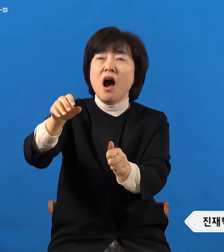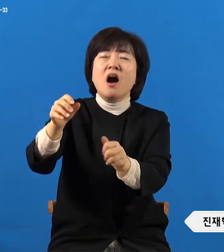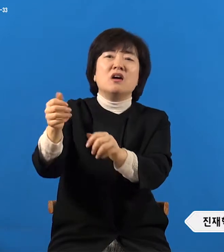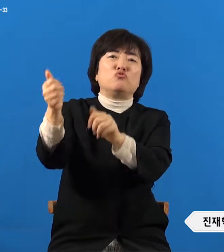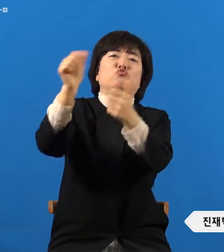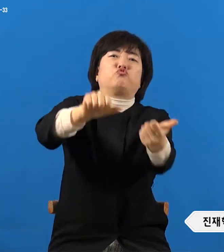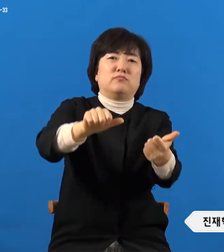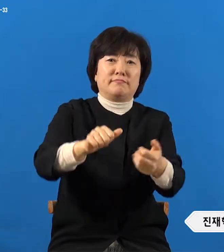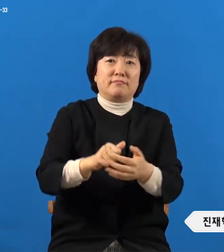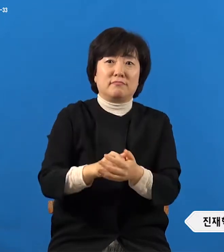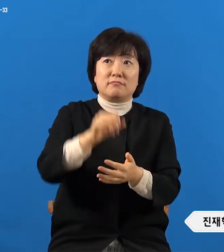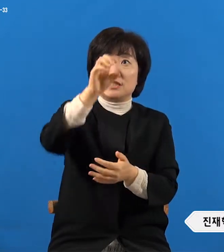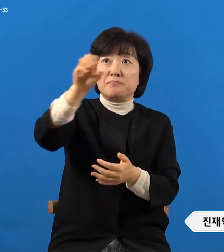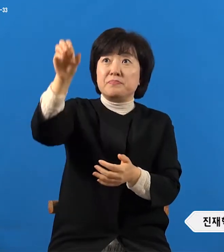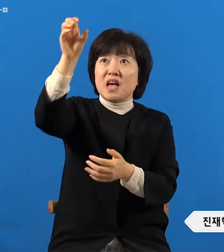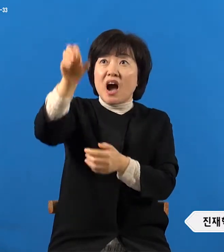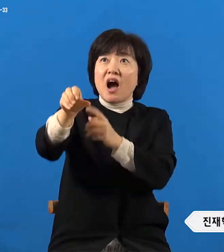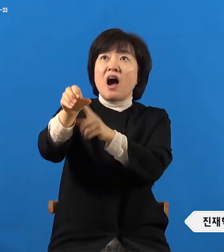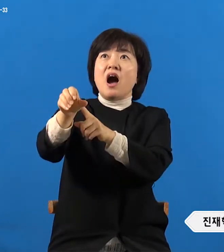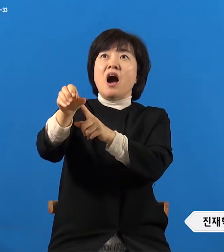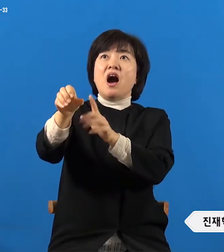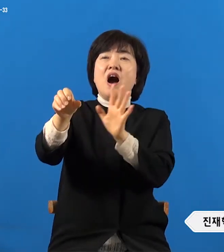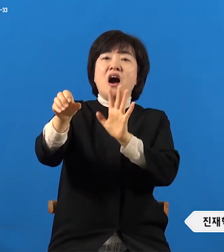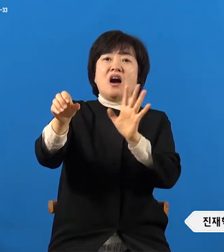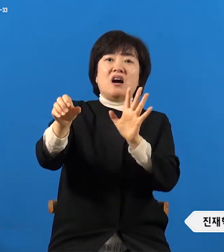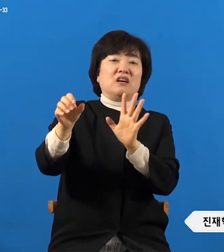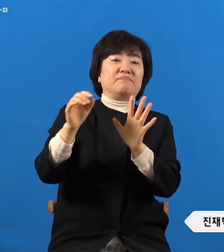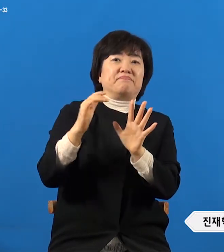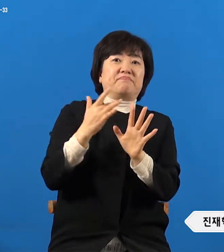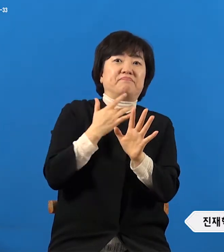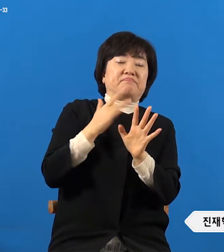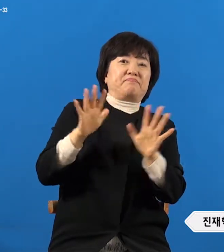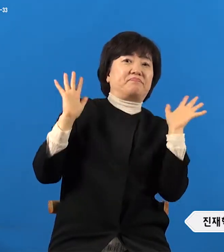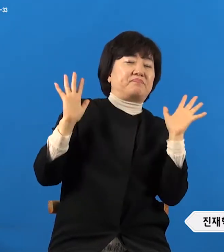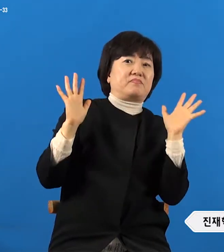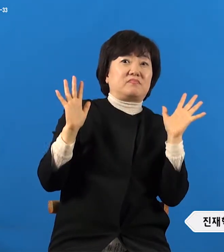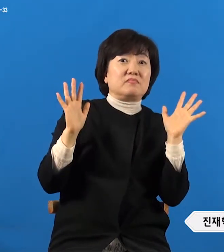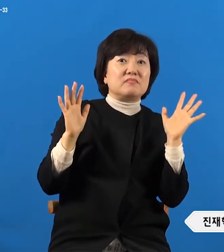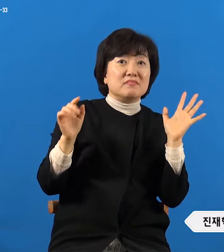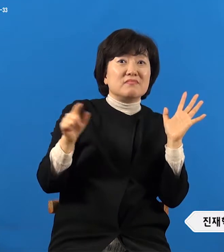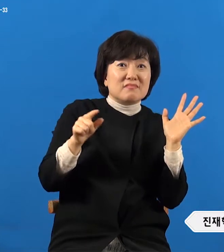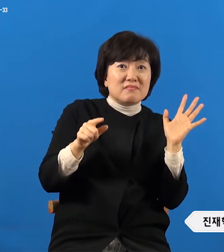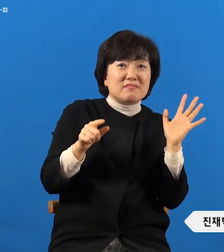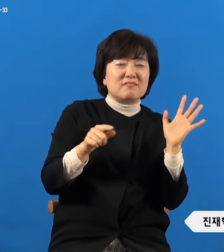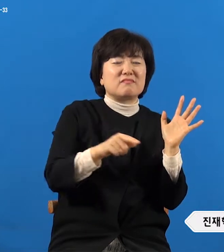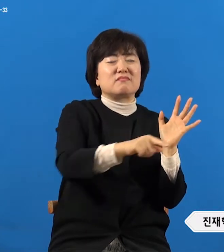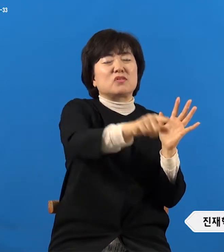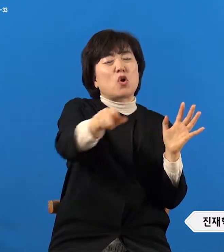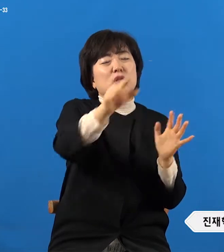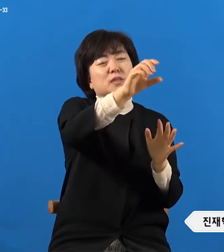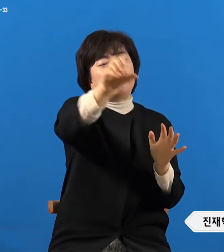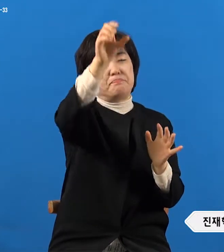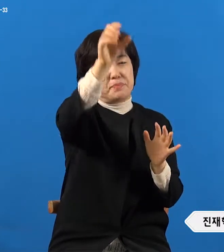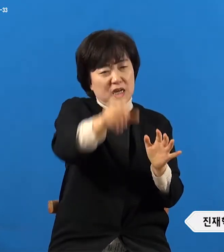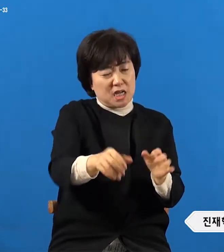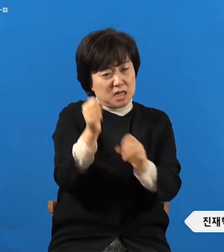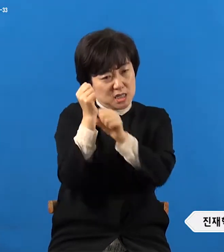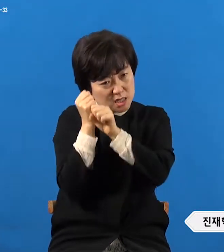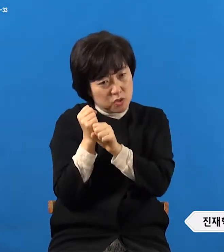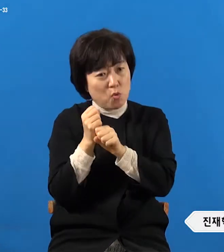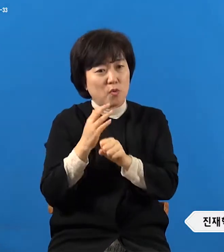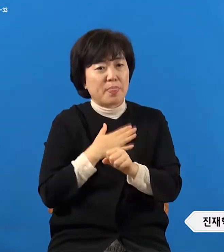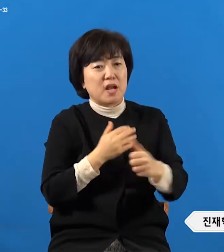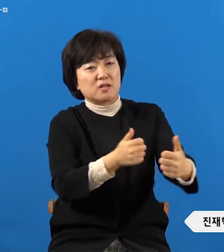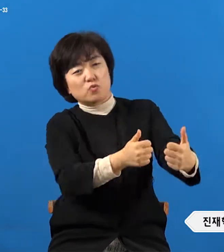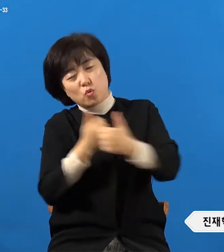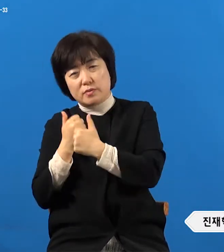그 십자가에 대한 분명한 이해를 가지고 있는 그들을 향해서 주님 말씀합니다. 너희 십자가를 지고